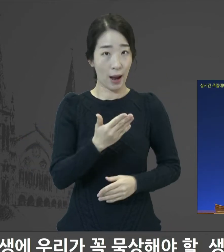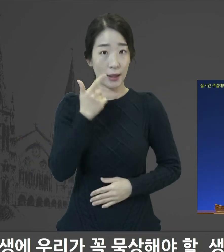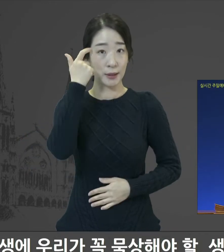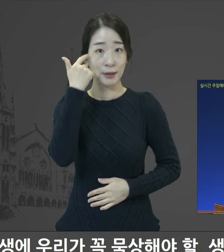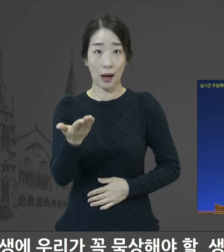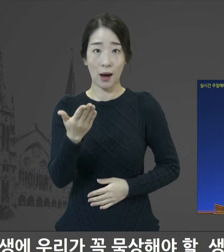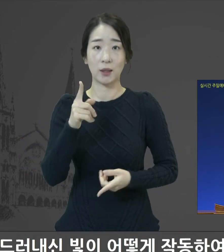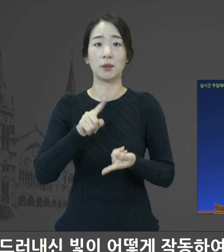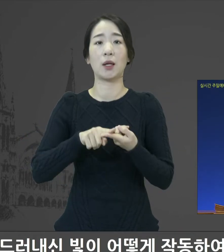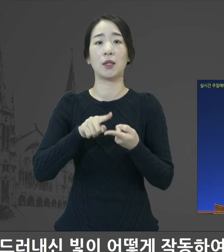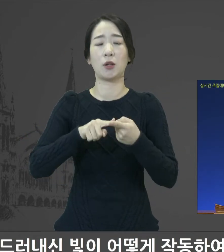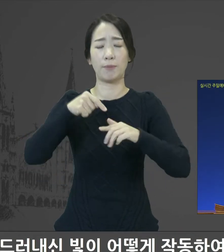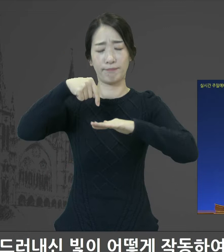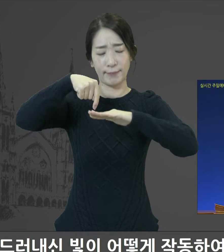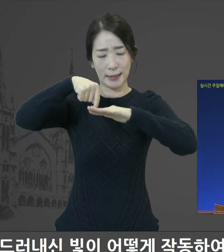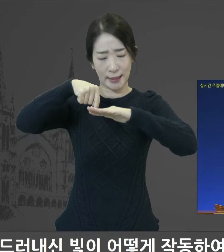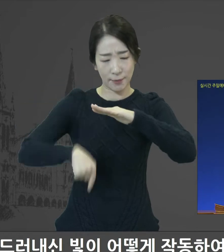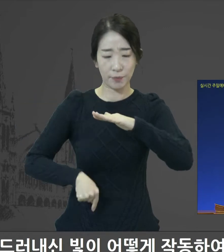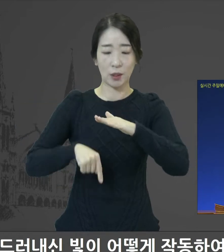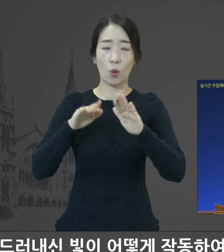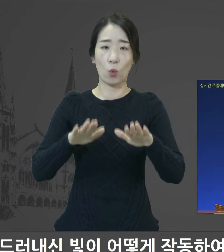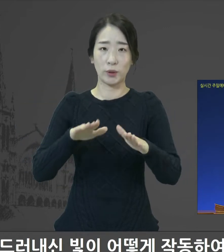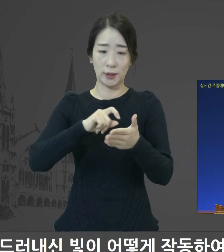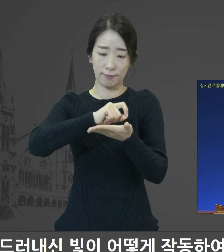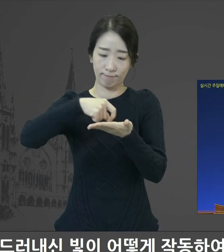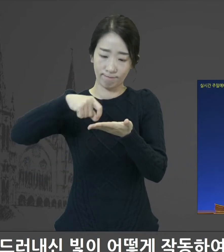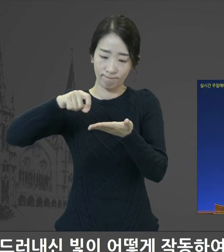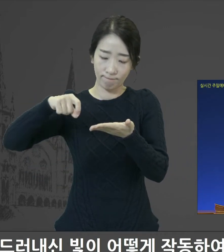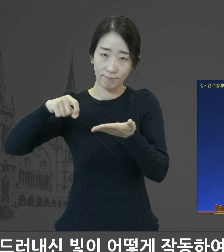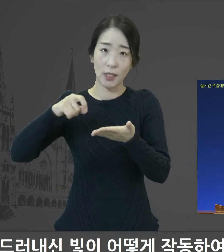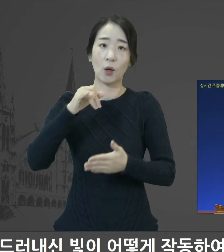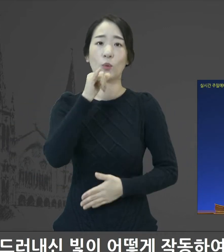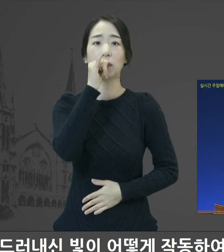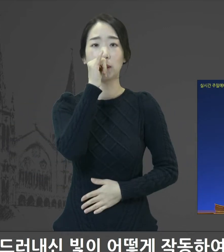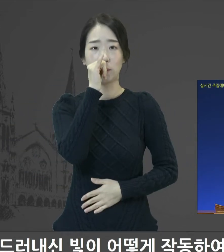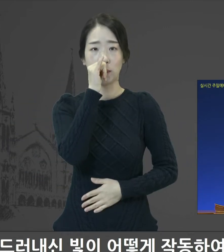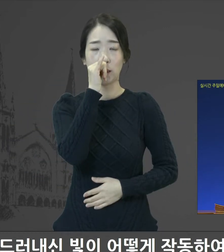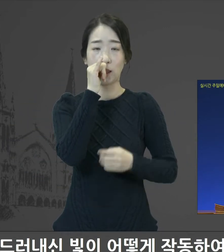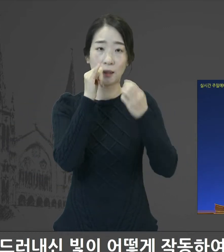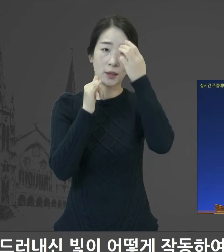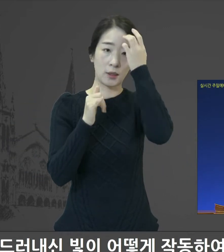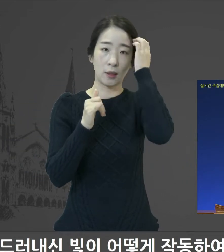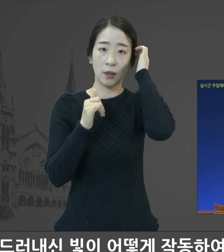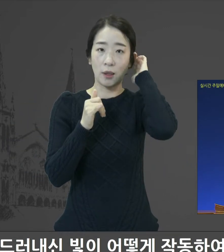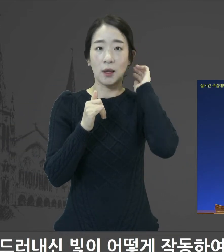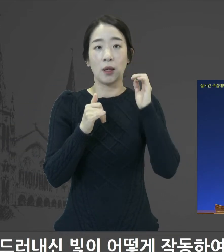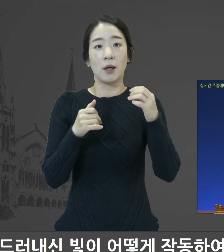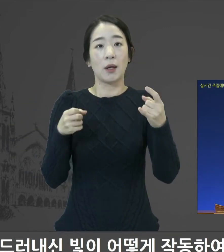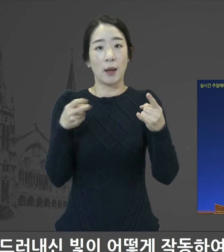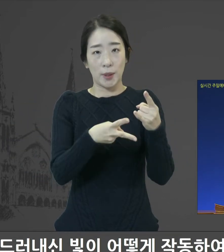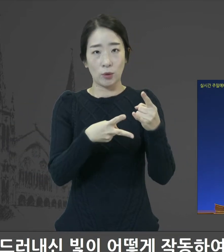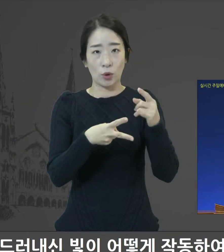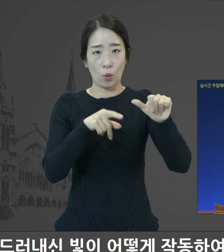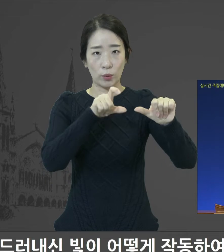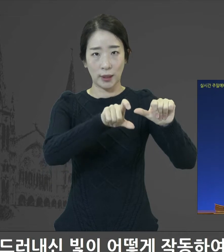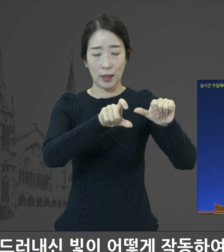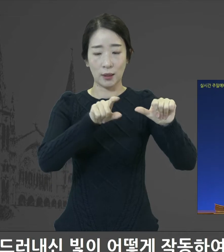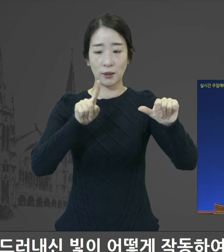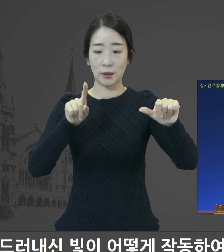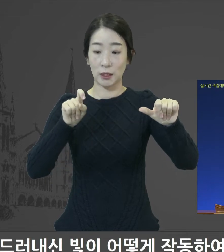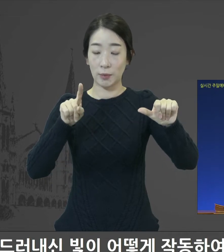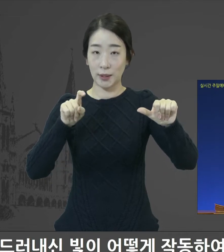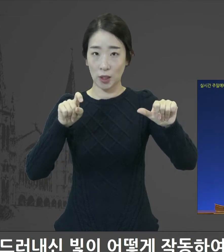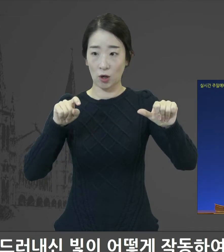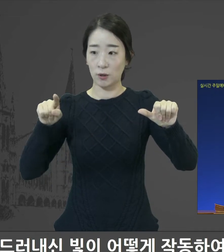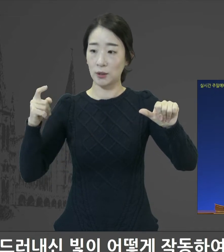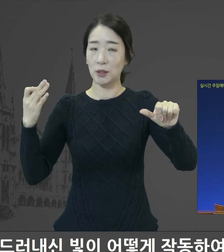짤막하고 아주 깊이 있는 서술이 사도 바울에 의해서 에베소서 5장 11절에서 14절 사이에